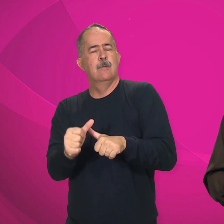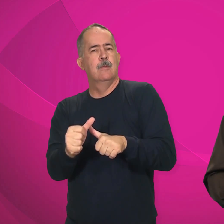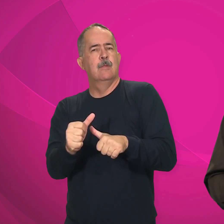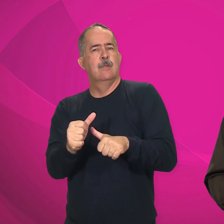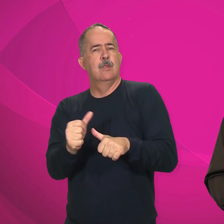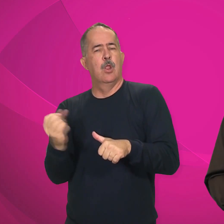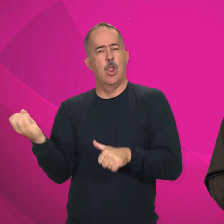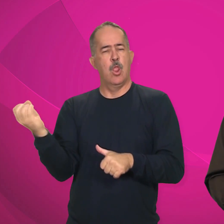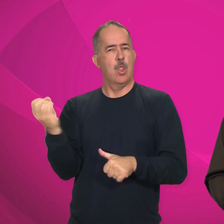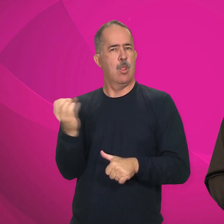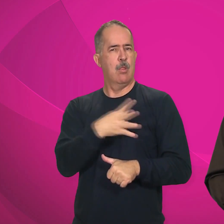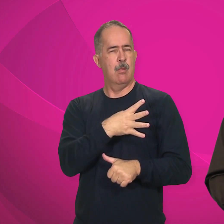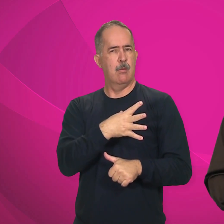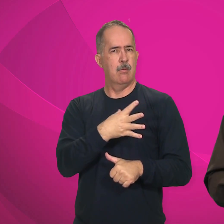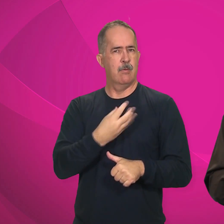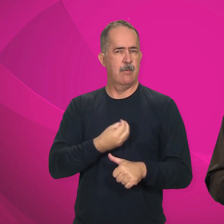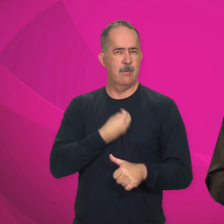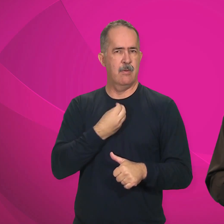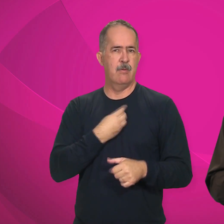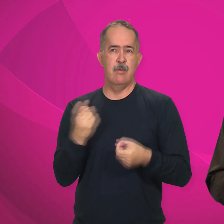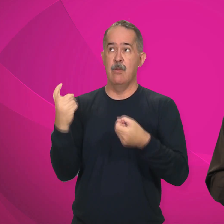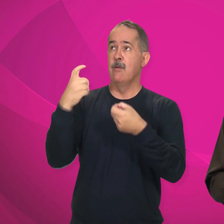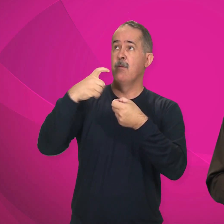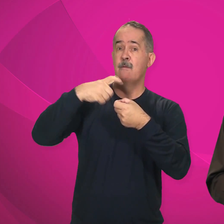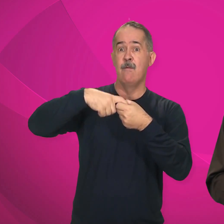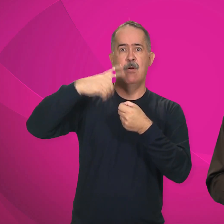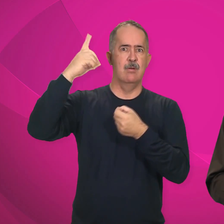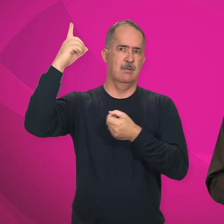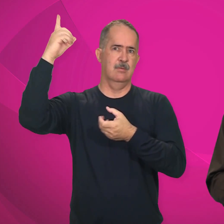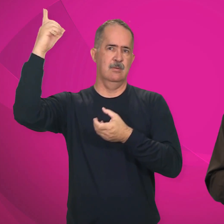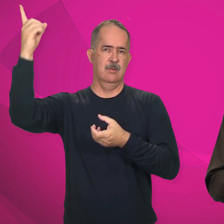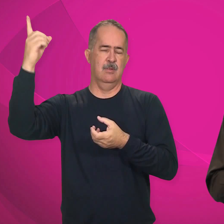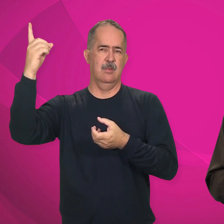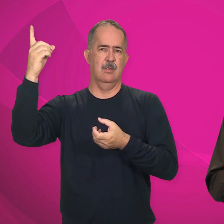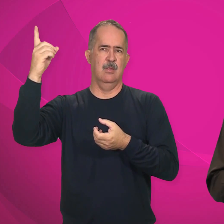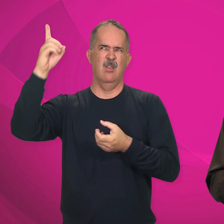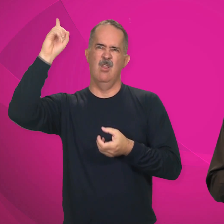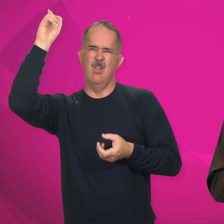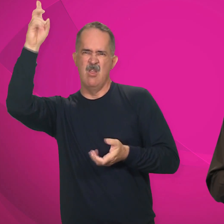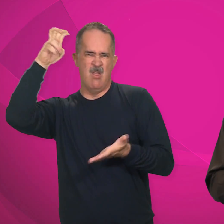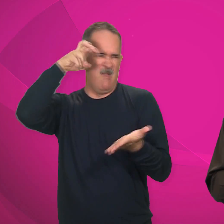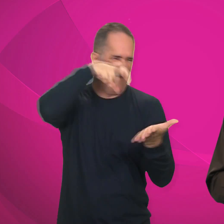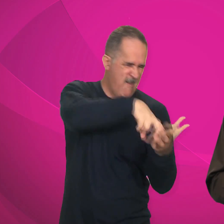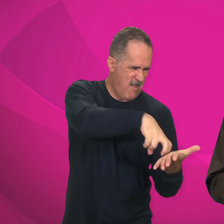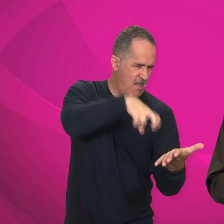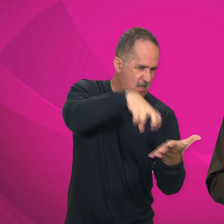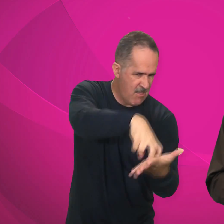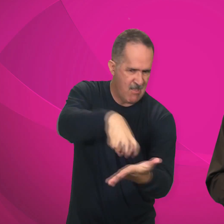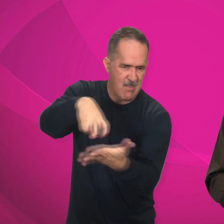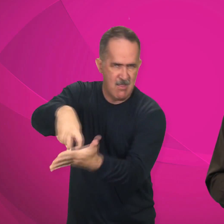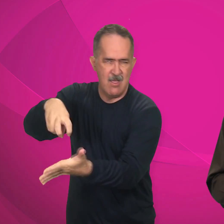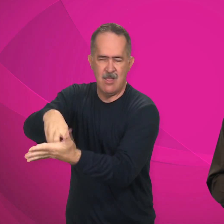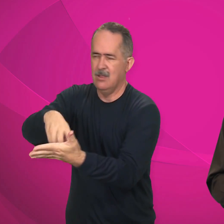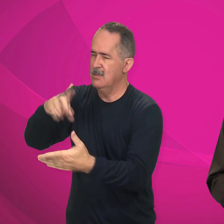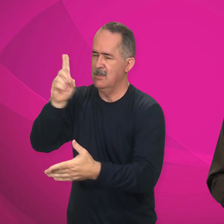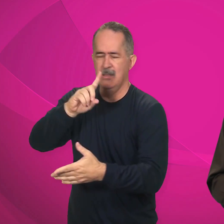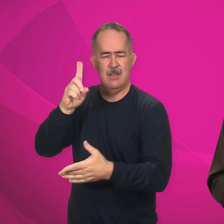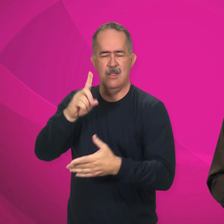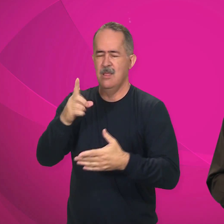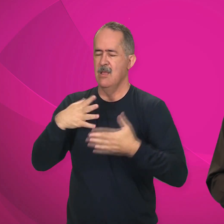se converta de suas más ações e volte para Ele. Deus não castiga imediatamente.